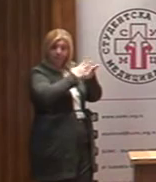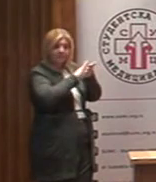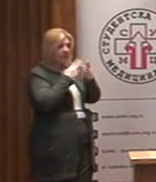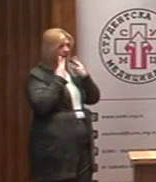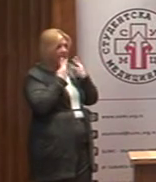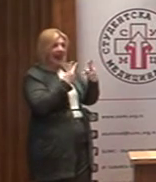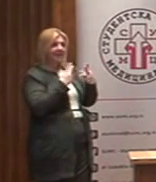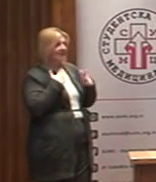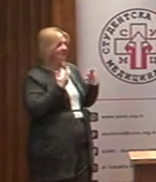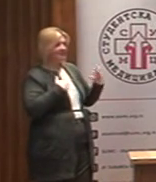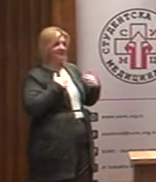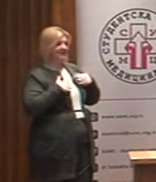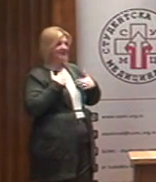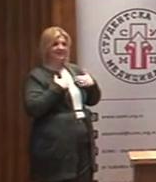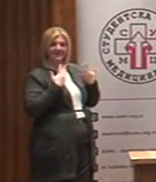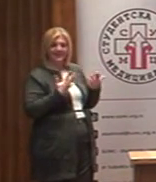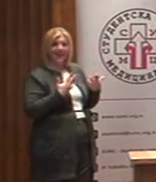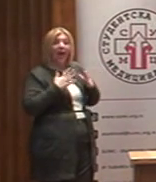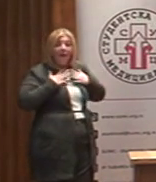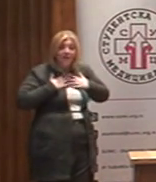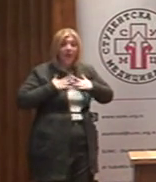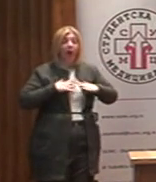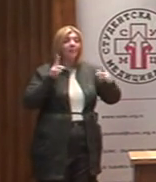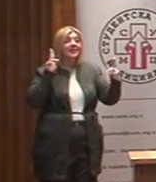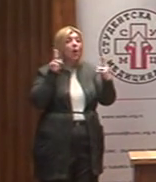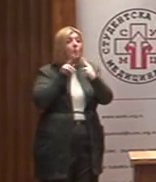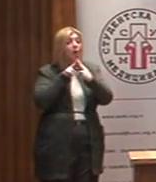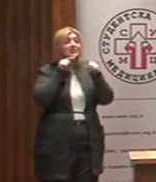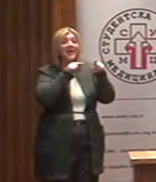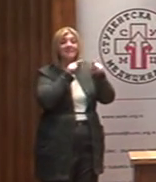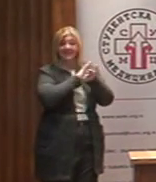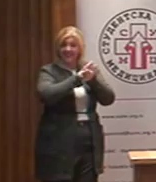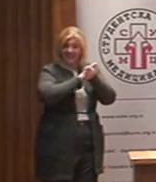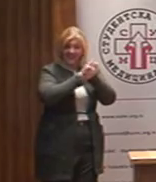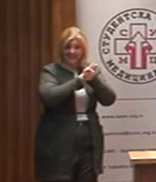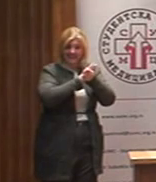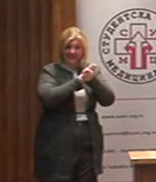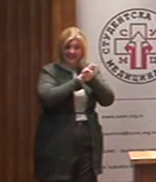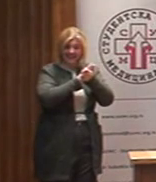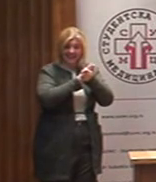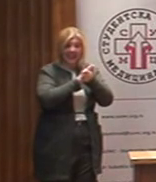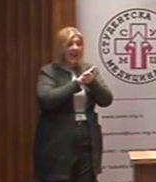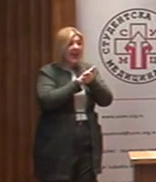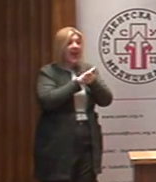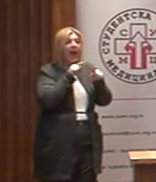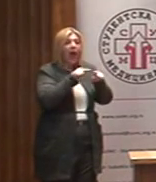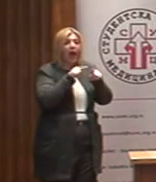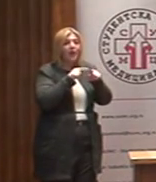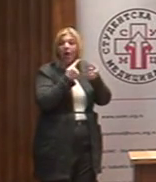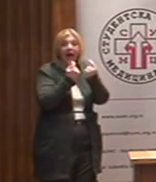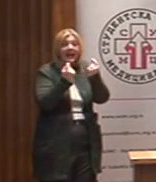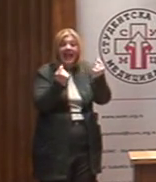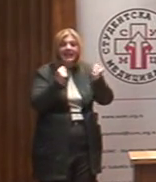ali voleo bih da upoznam taj jezik i da prosto tu retku